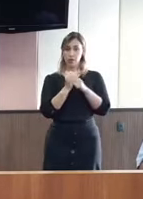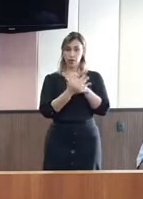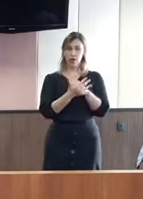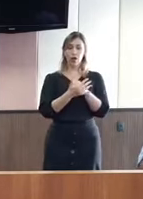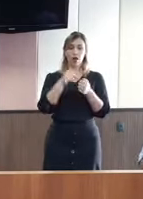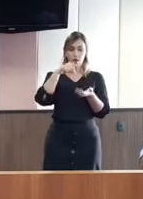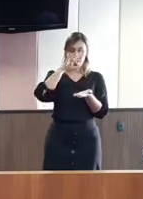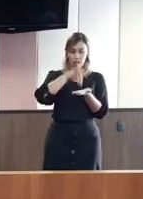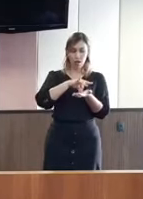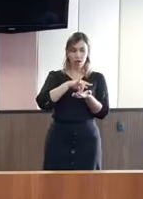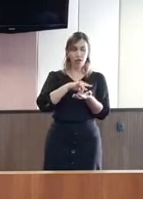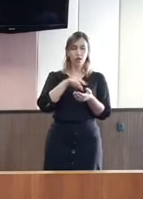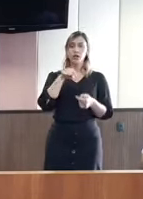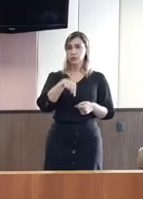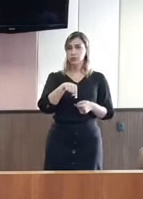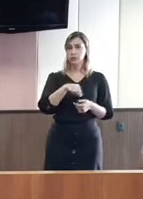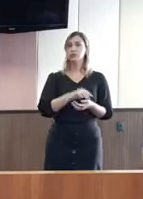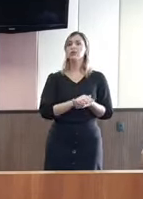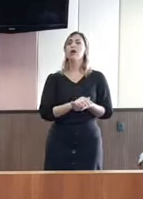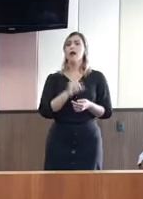ocorre na Itália